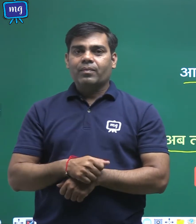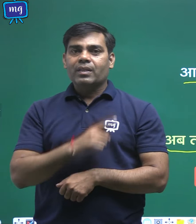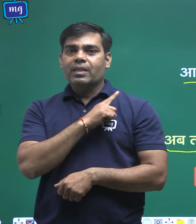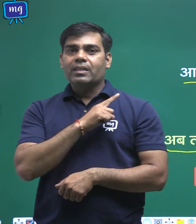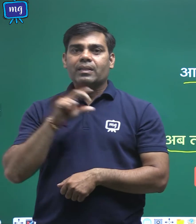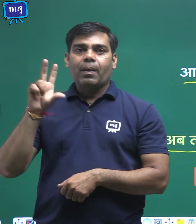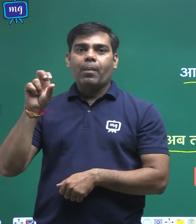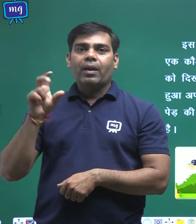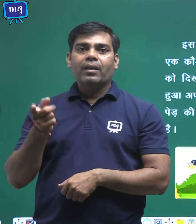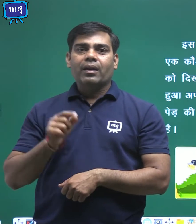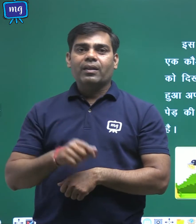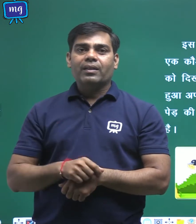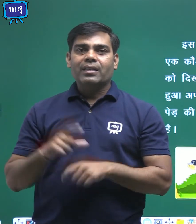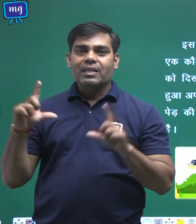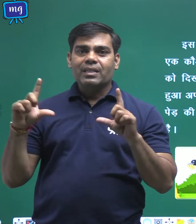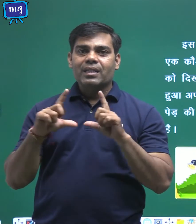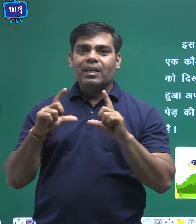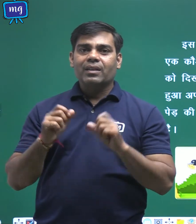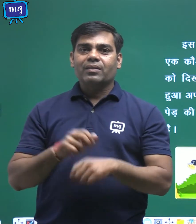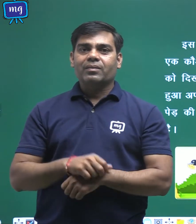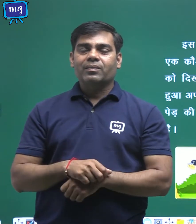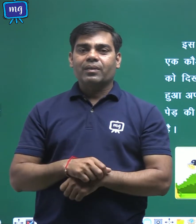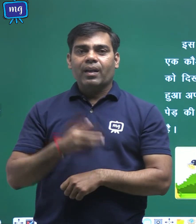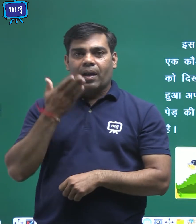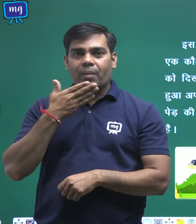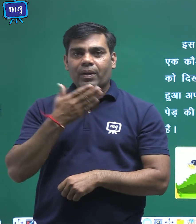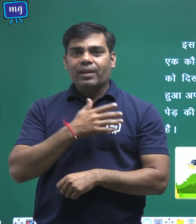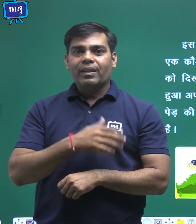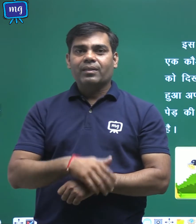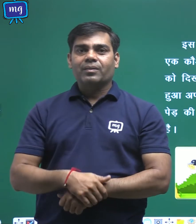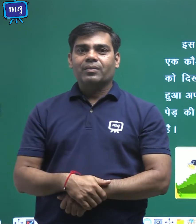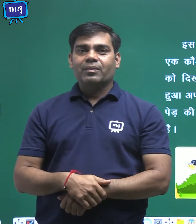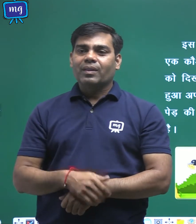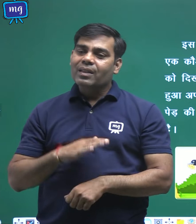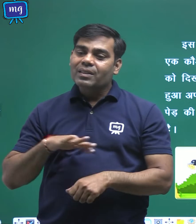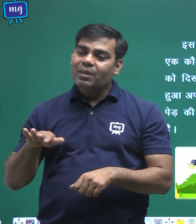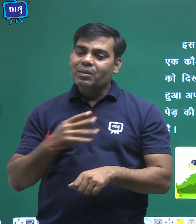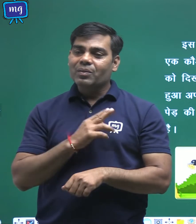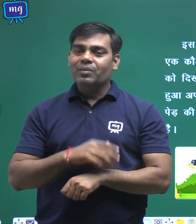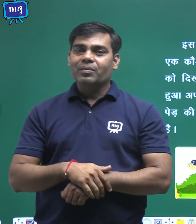का सार पढ़ेंगे। चले बच्चों,